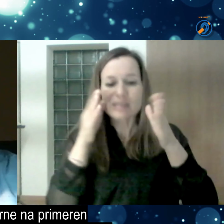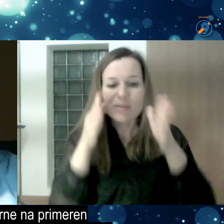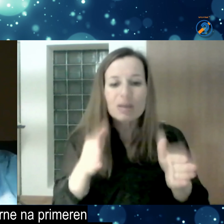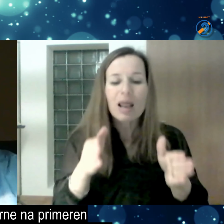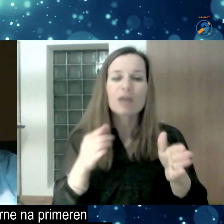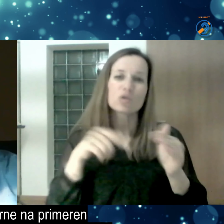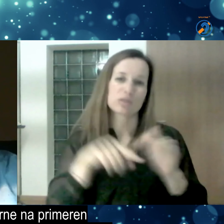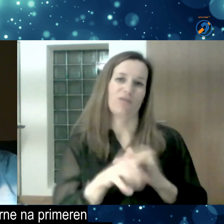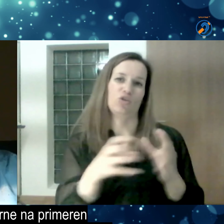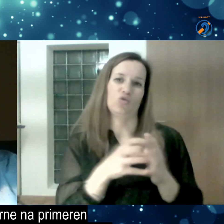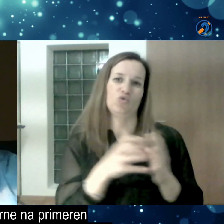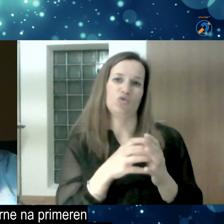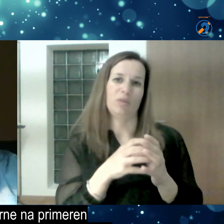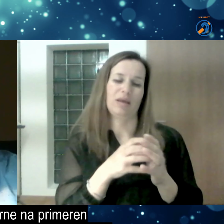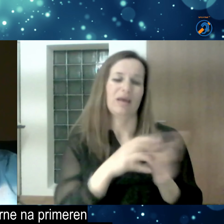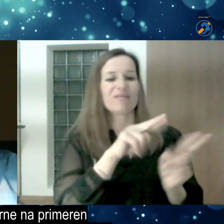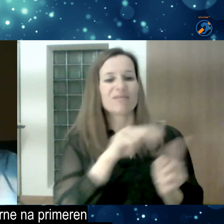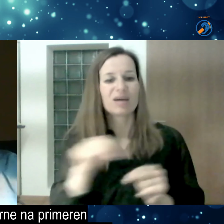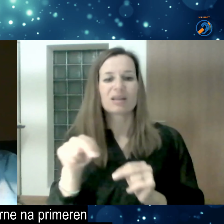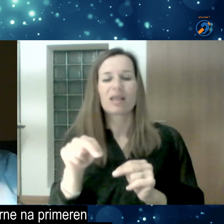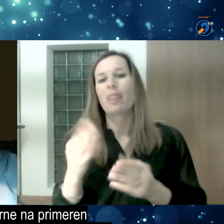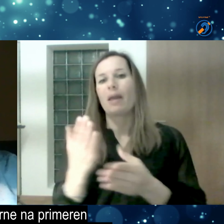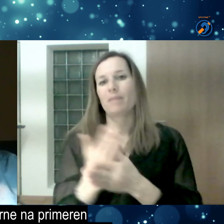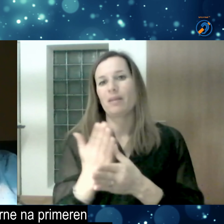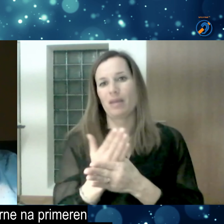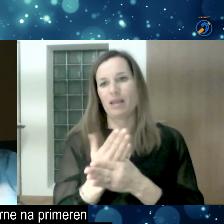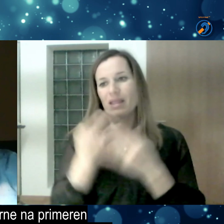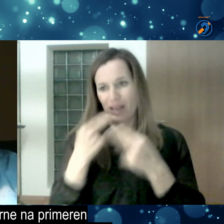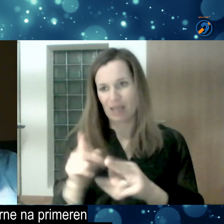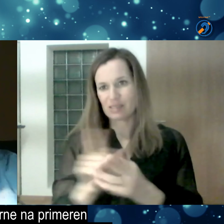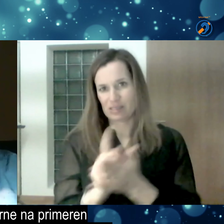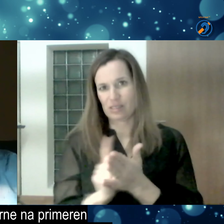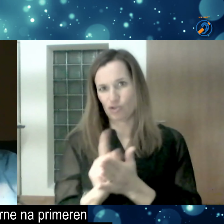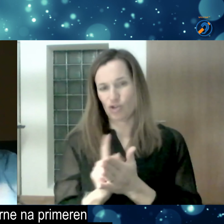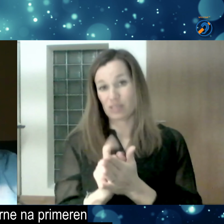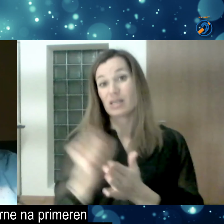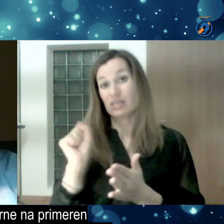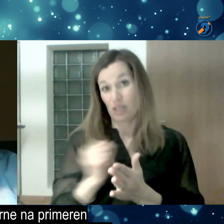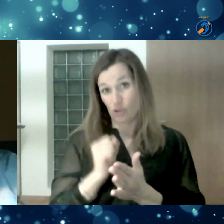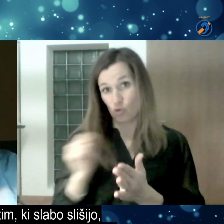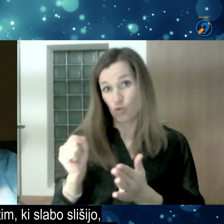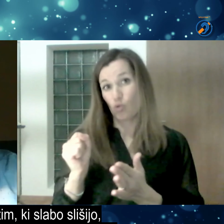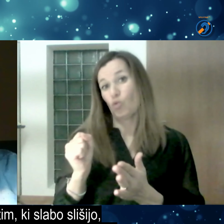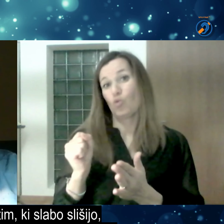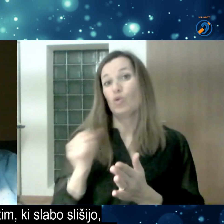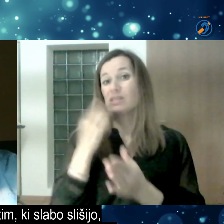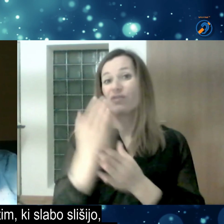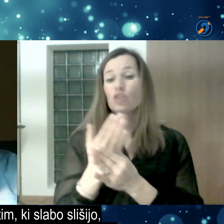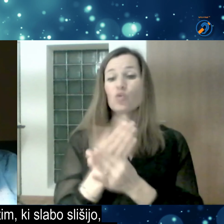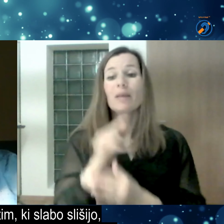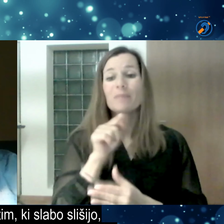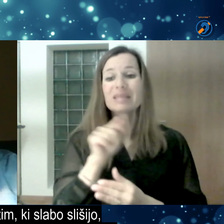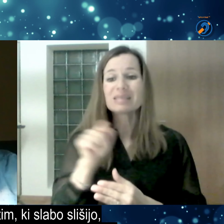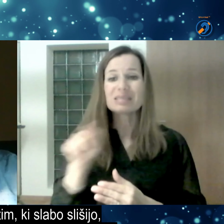družbi vrne na primeren reakcijski čas. Zato še kako dobro namerno svetujem tistim, ki